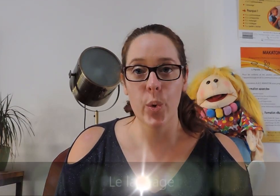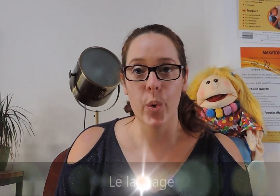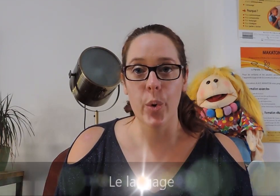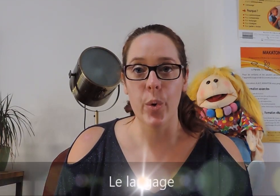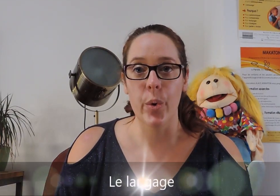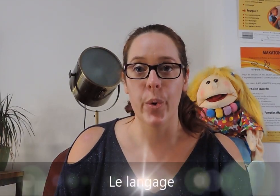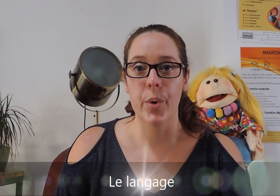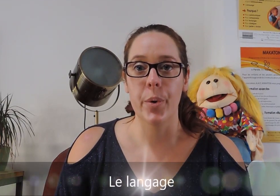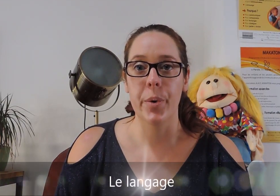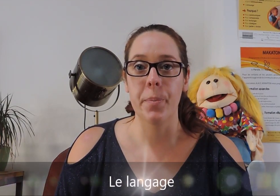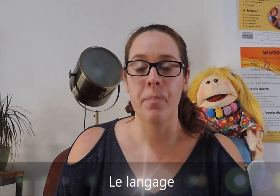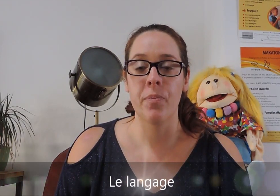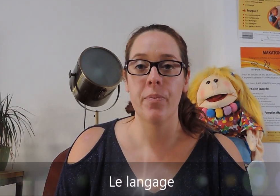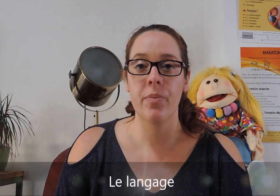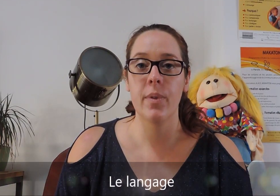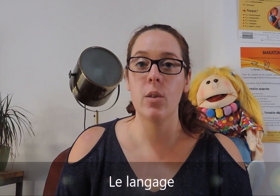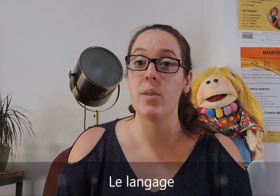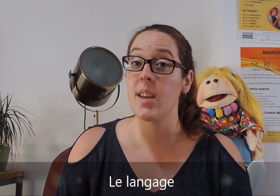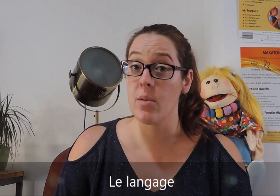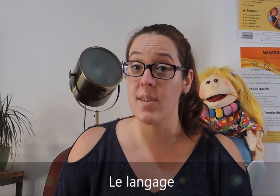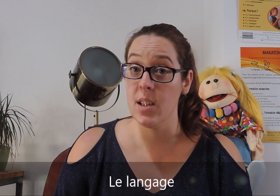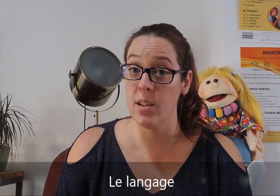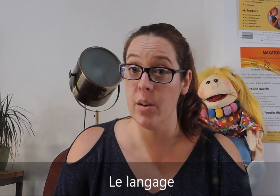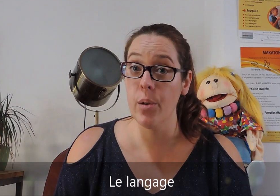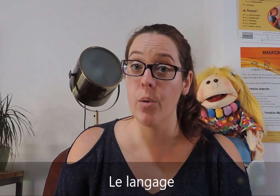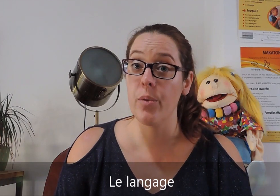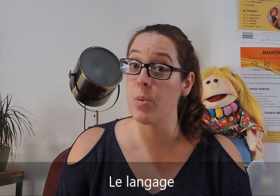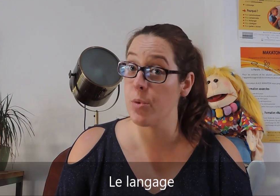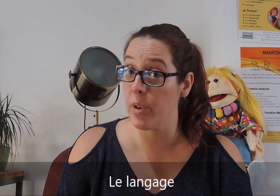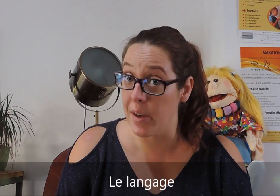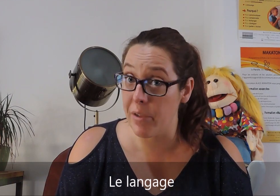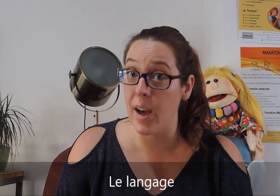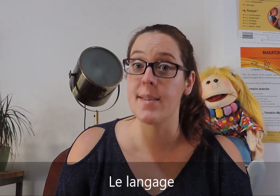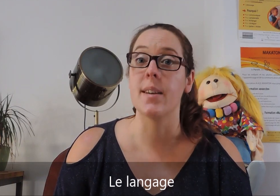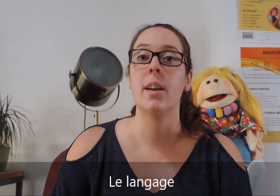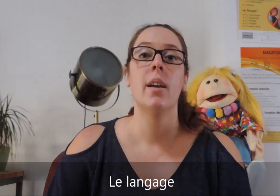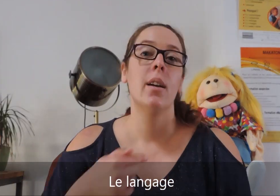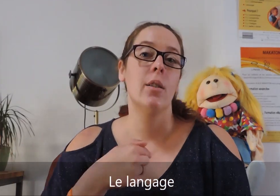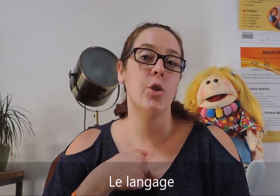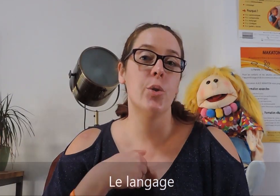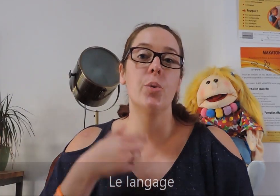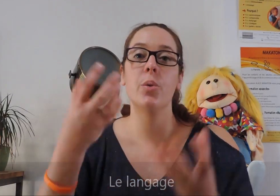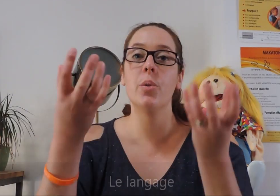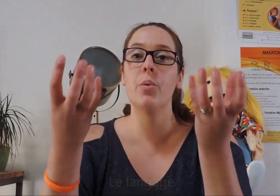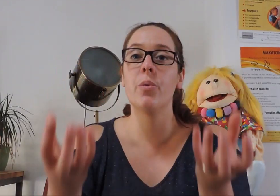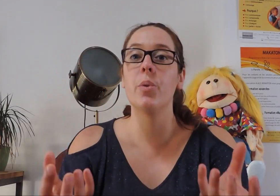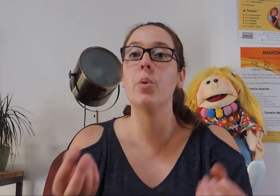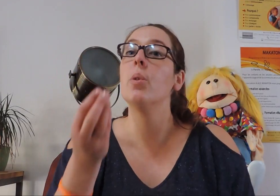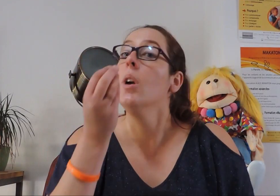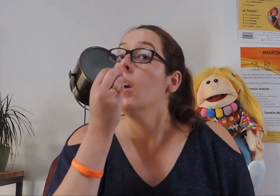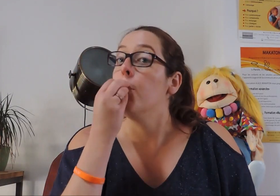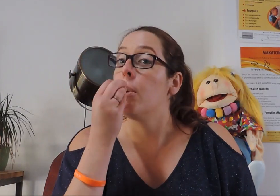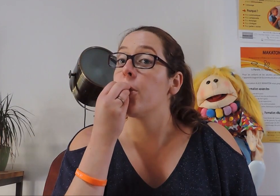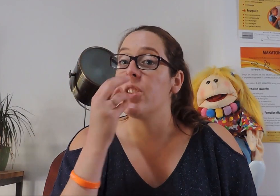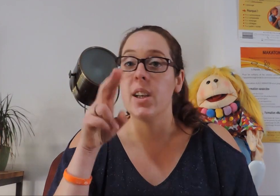ne serait-ce qu'en signant on va construire des phrases je veux manger